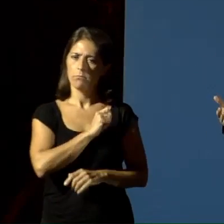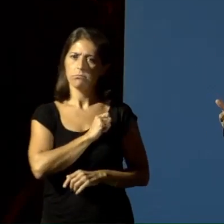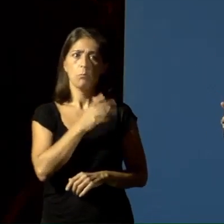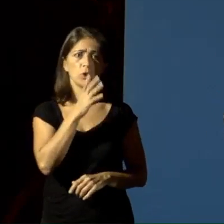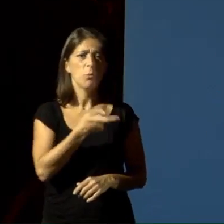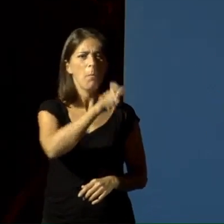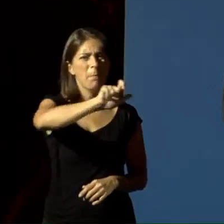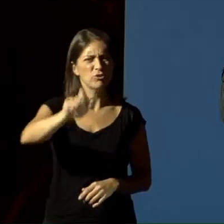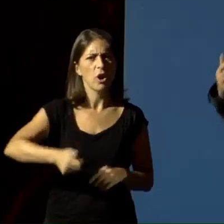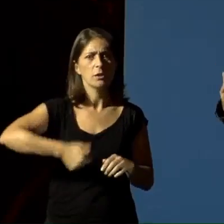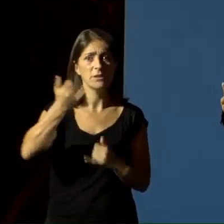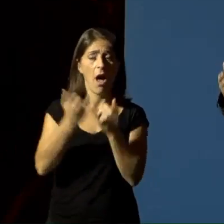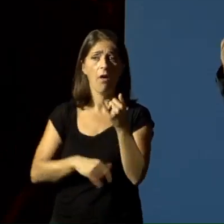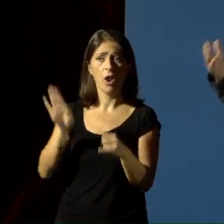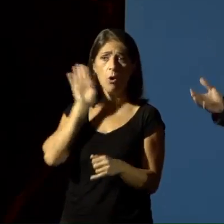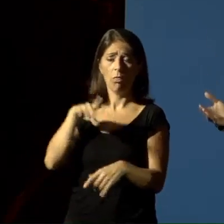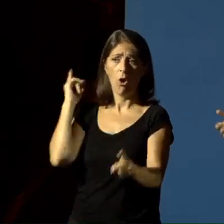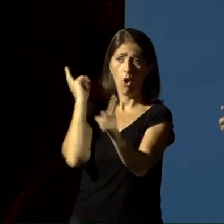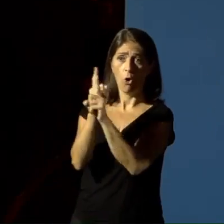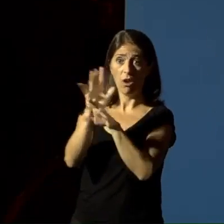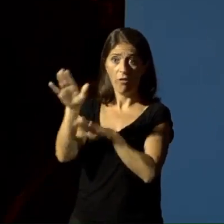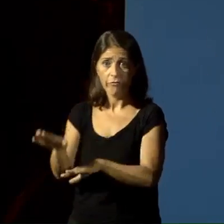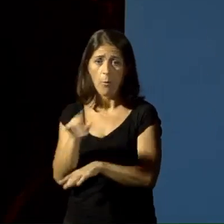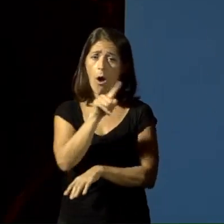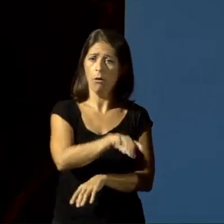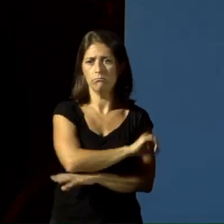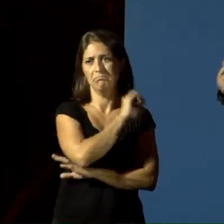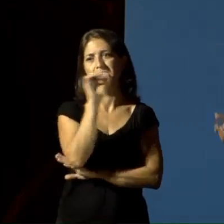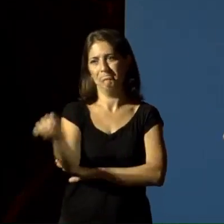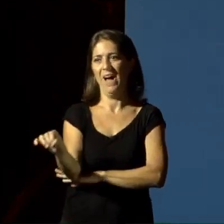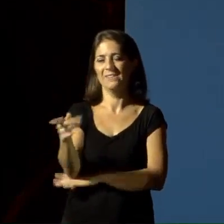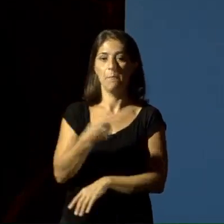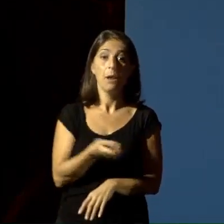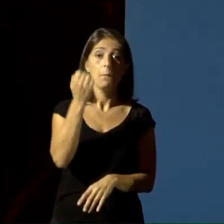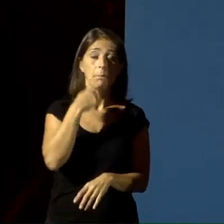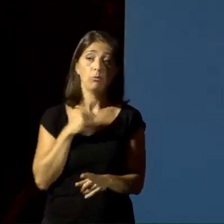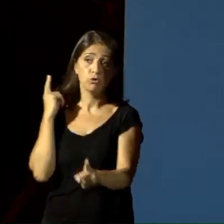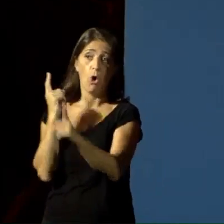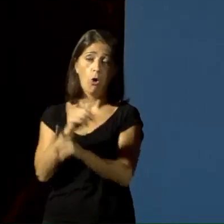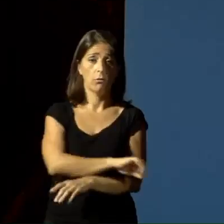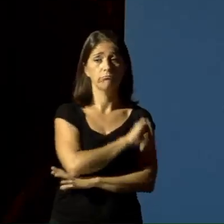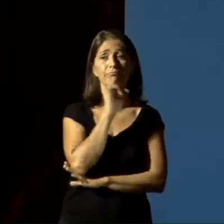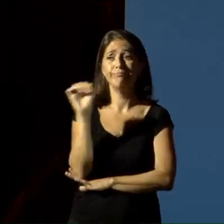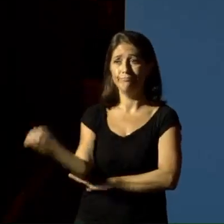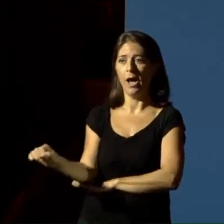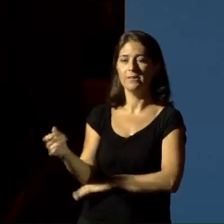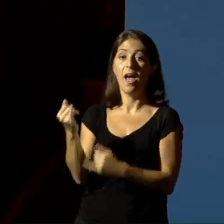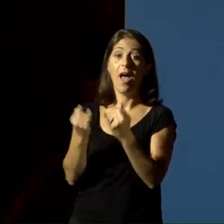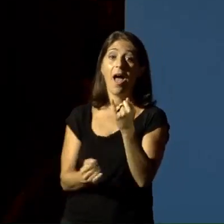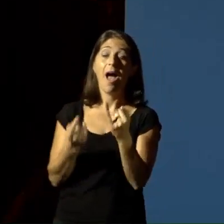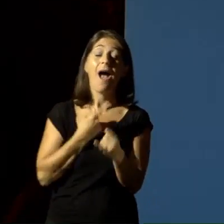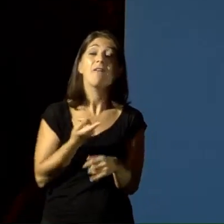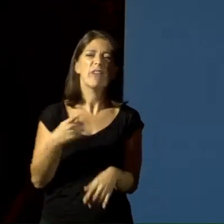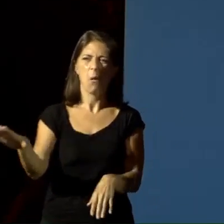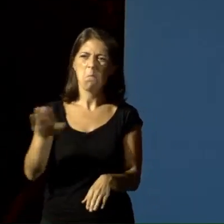xente en contra da corrupción que a favor, en contra dos abusos que a favor, en contra dos recortes que a favor, en contra